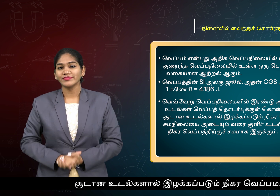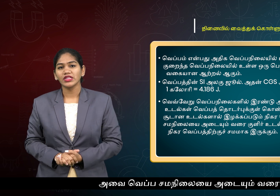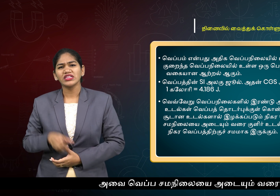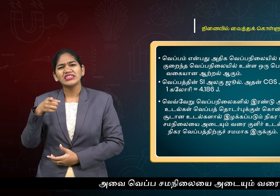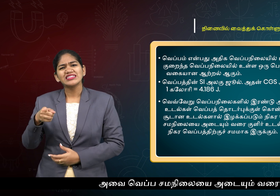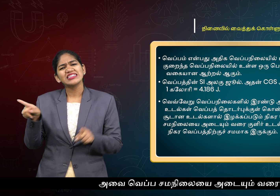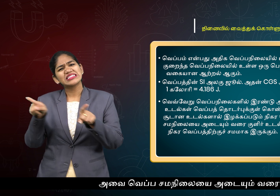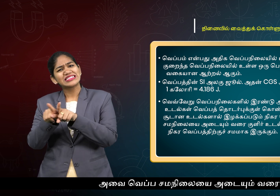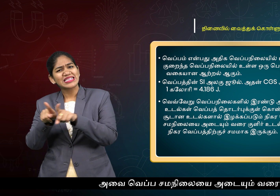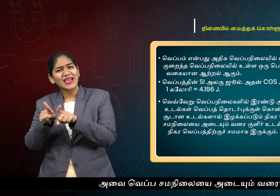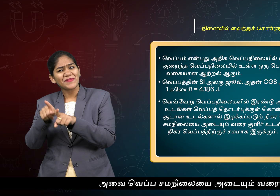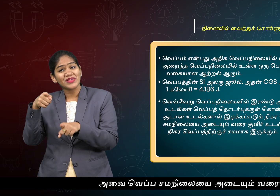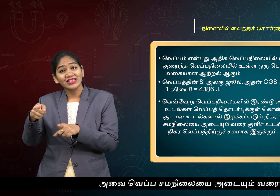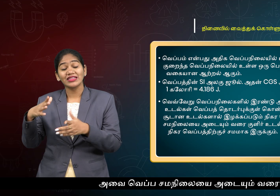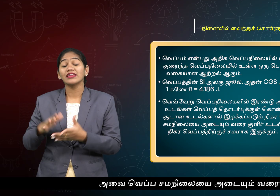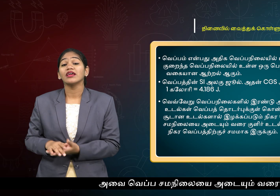அவை வெப்ப சமநிலையை அடையும் வரை